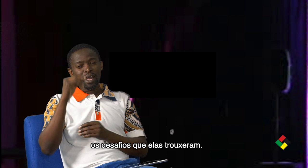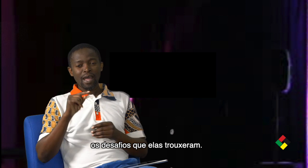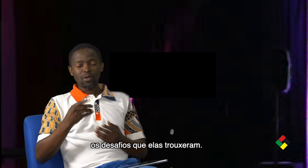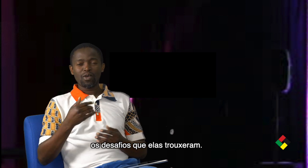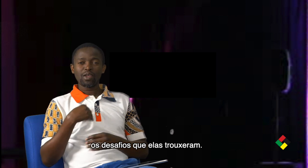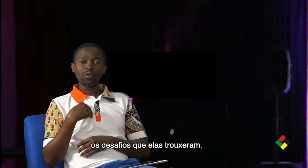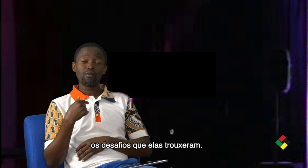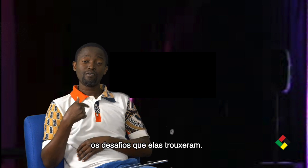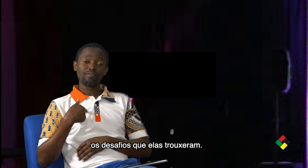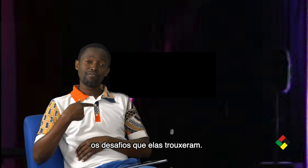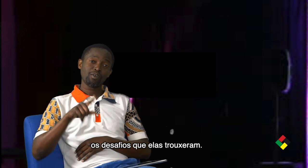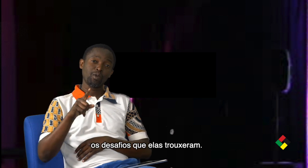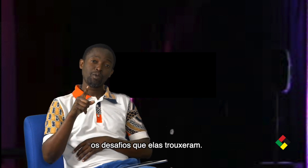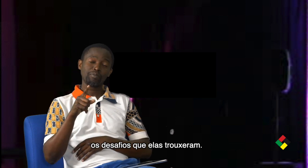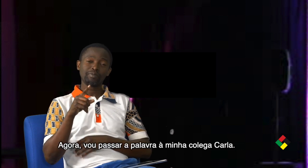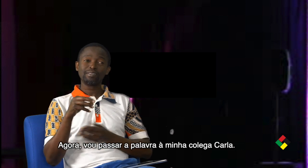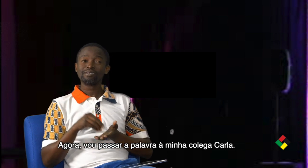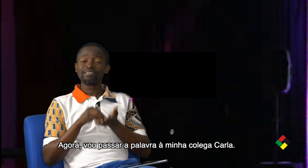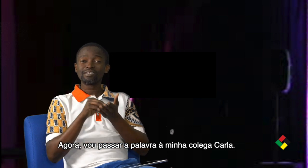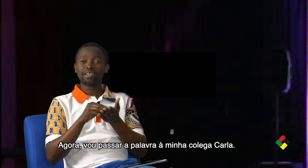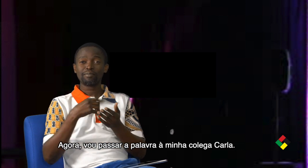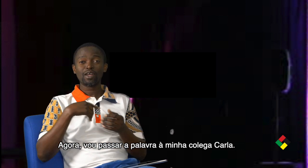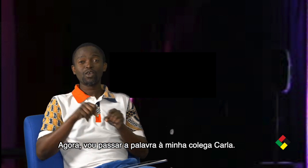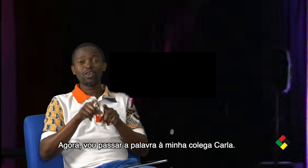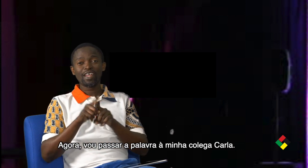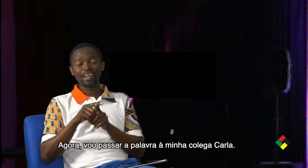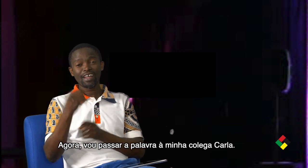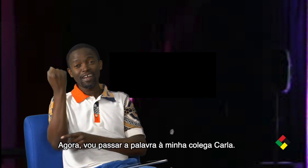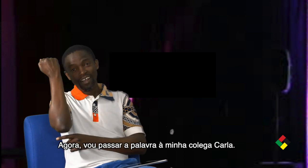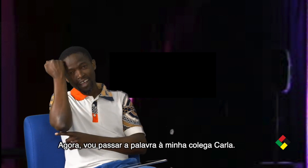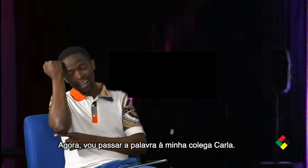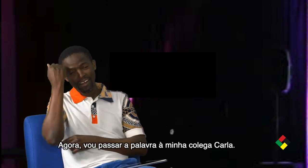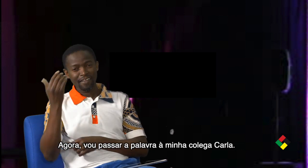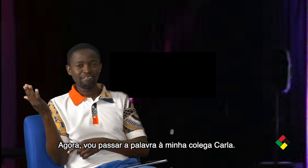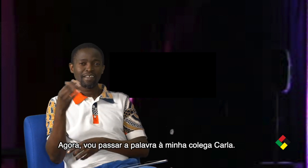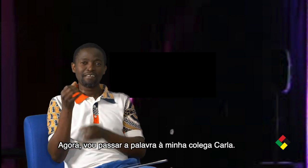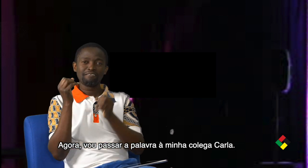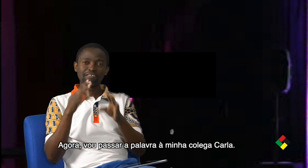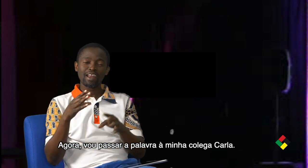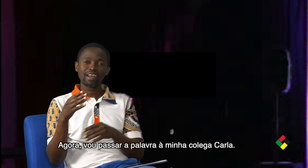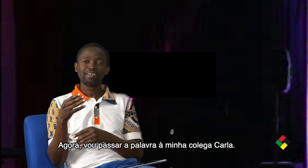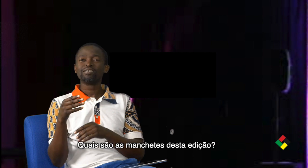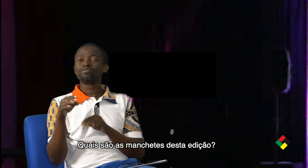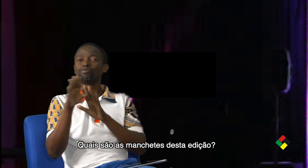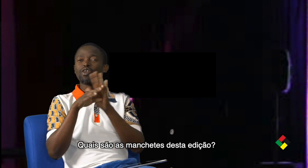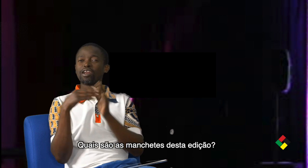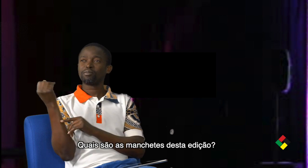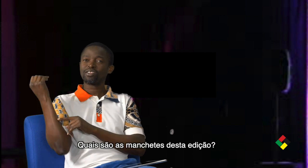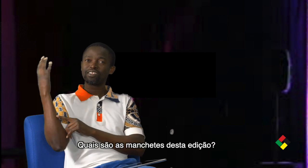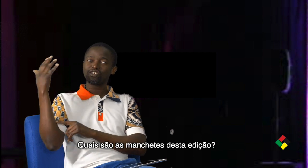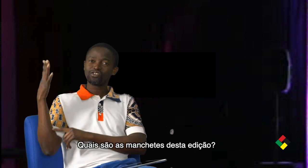que elas lá trouxeram. E agora vou passar a palavra para a minha colega Carla. Quais são os